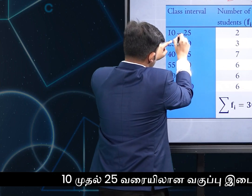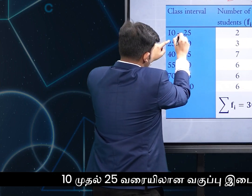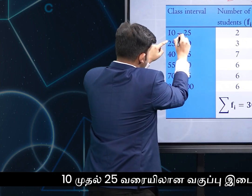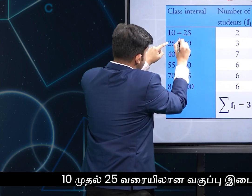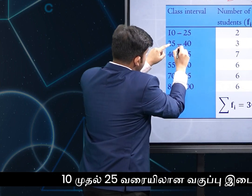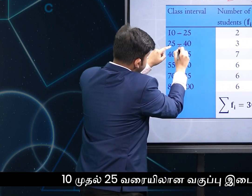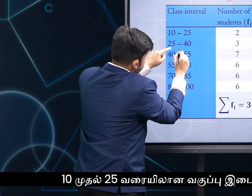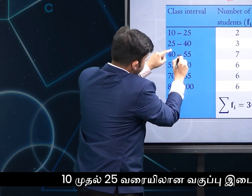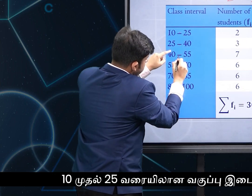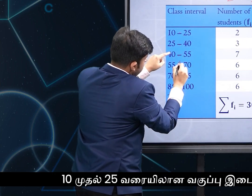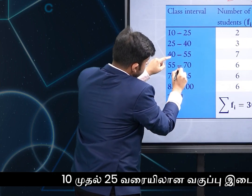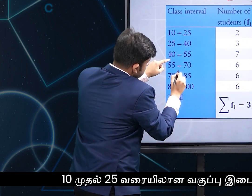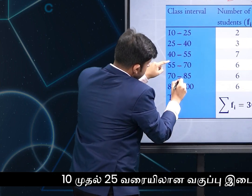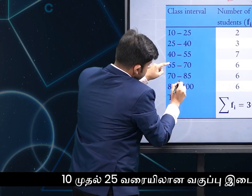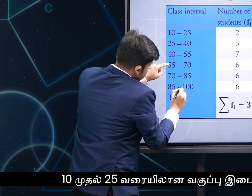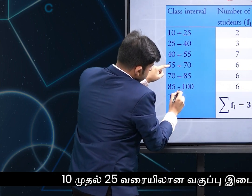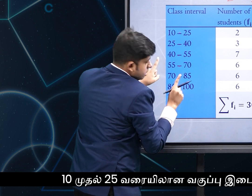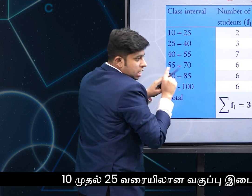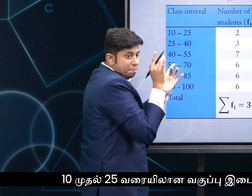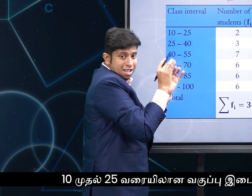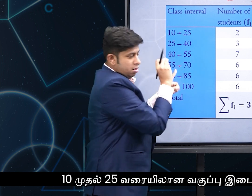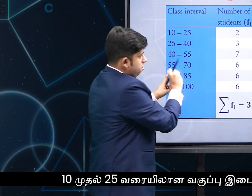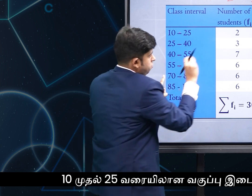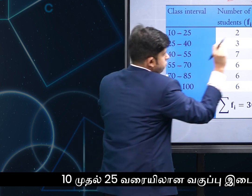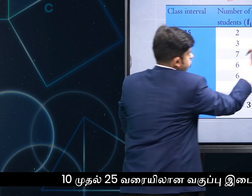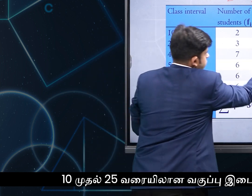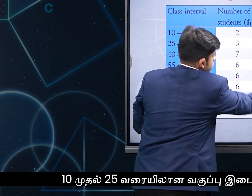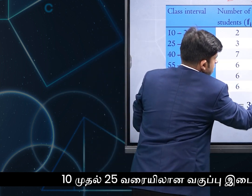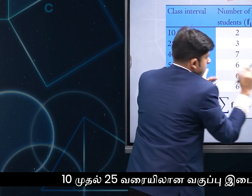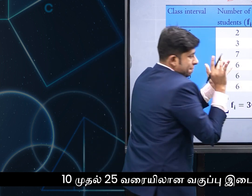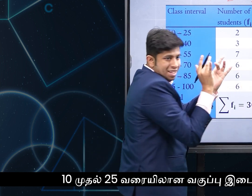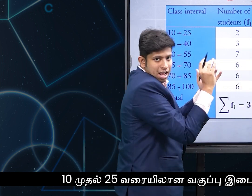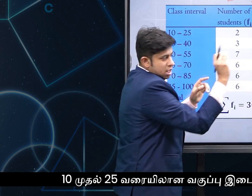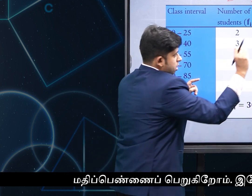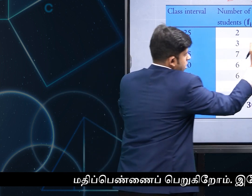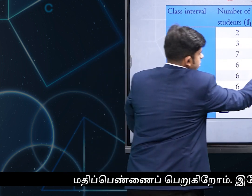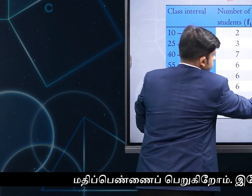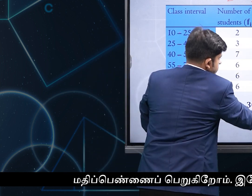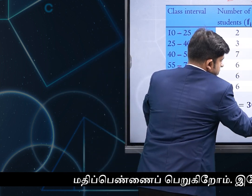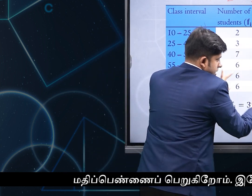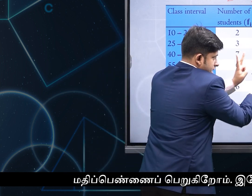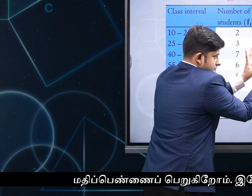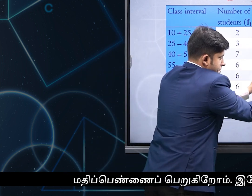பத்து முதல் 25 வரையிலான வகுப்பு இடைவெளிக்கு 17.5 வகுப்பு மதிப்பெண்ணை